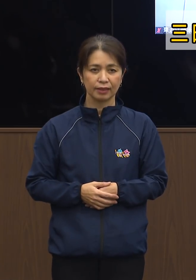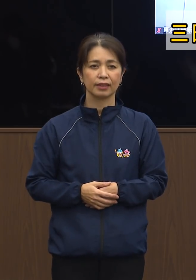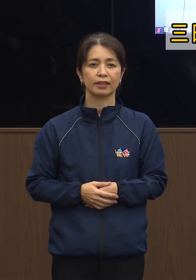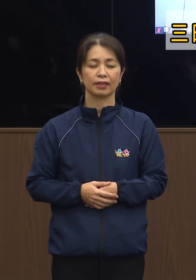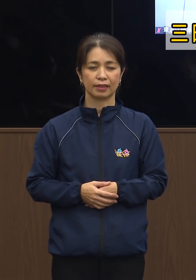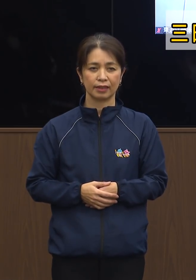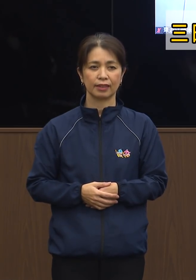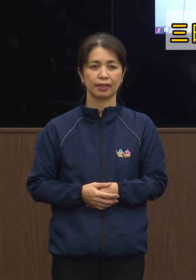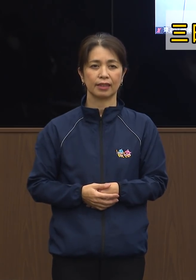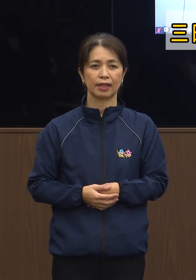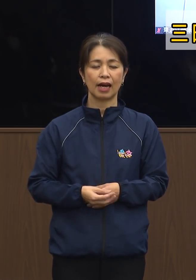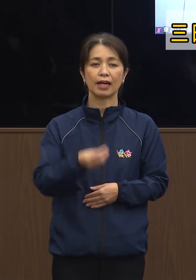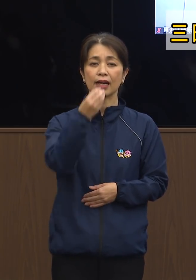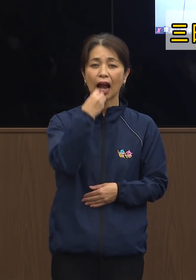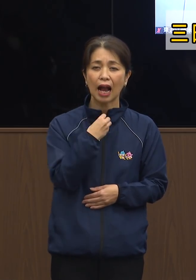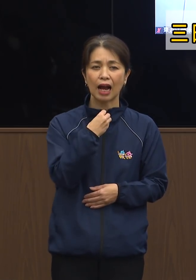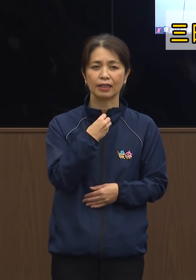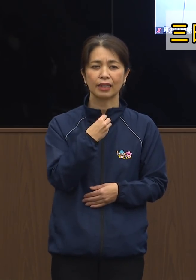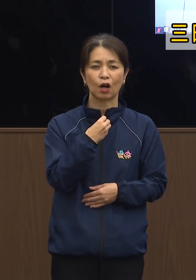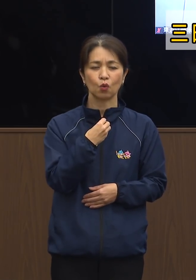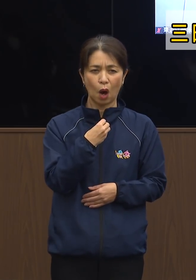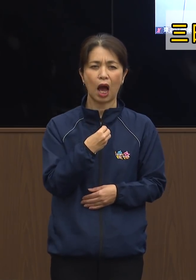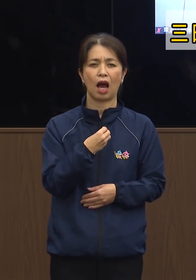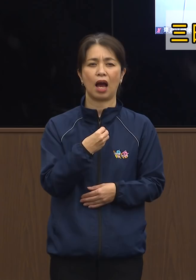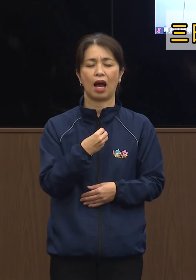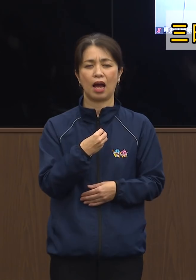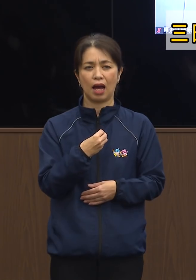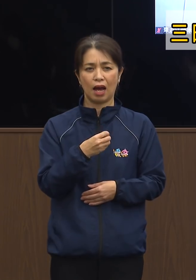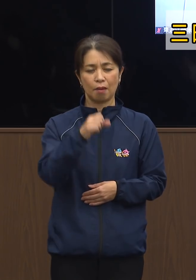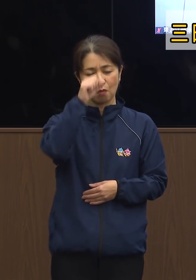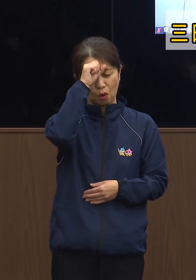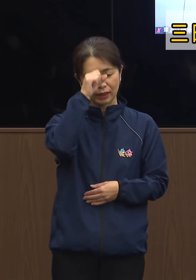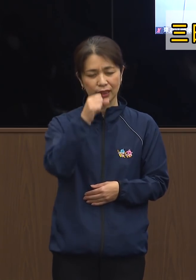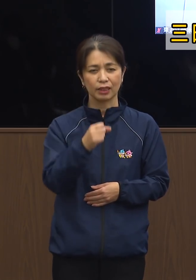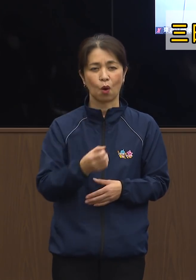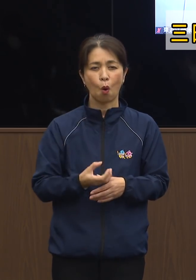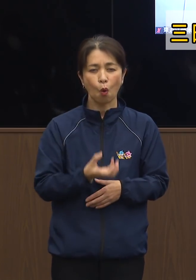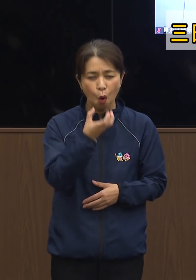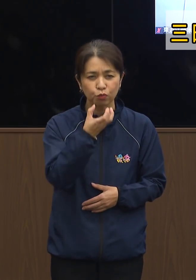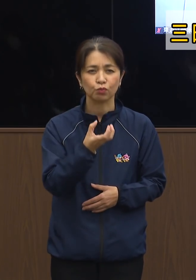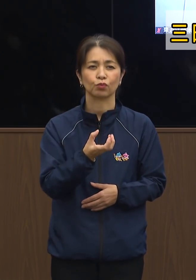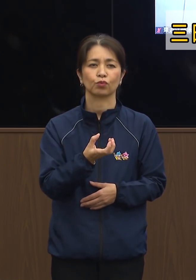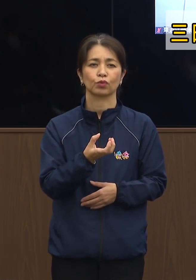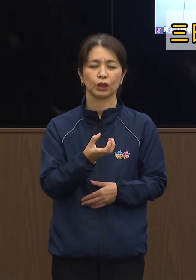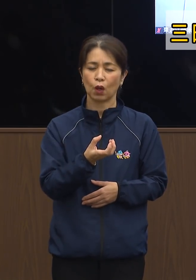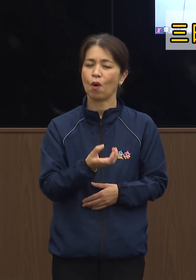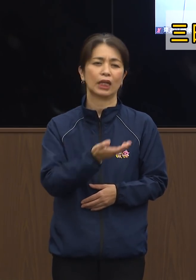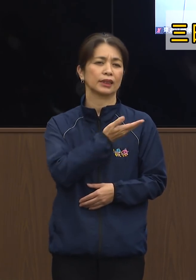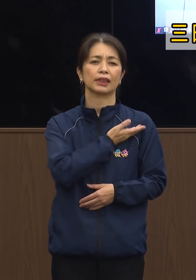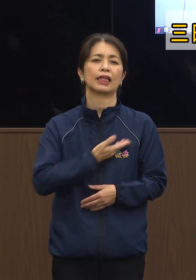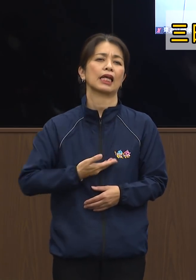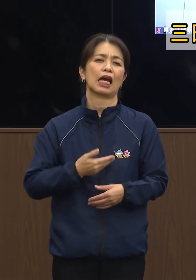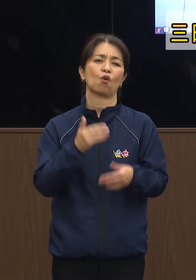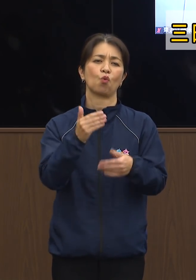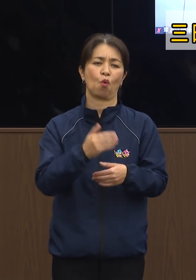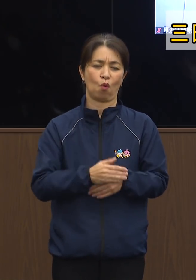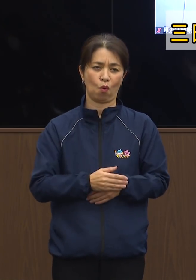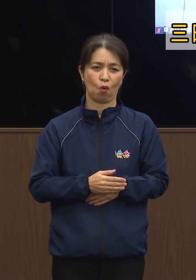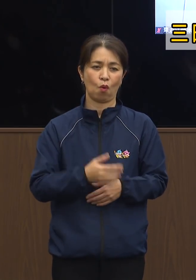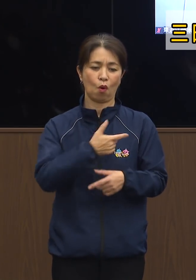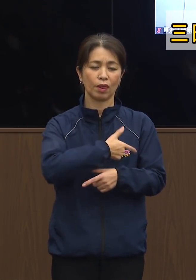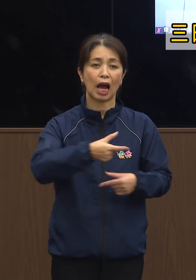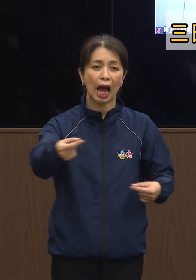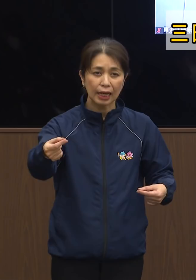かかること、かかったことは悪くない、差別を絶対に起こさない、お互いがお互いを思い